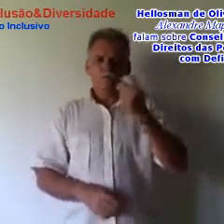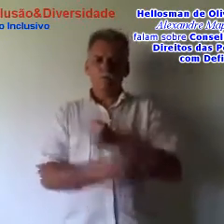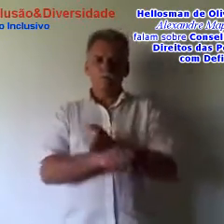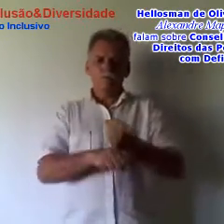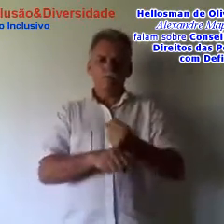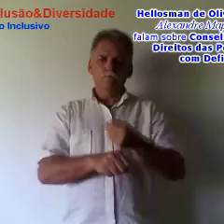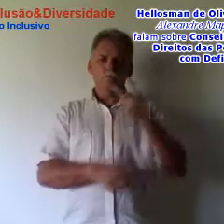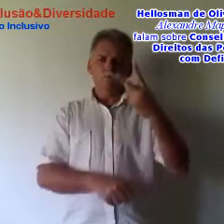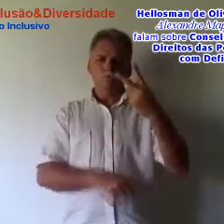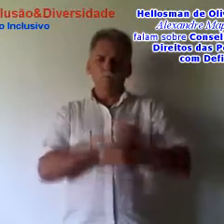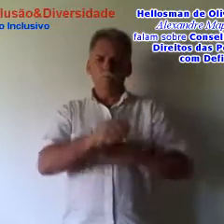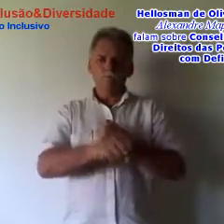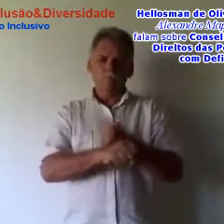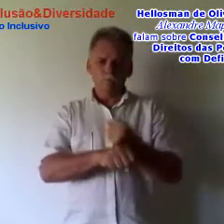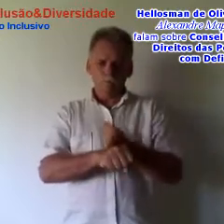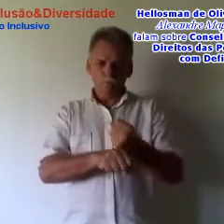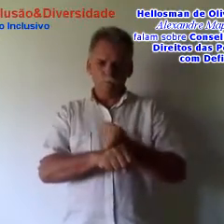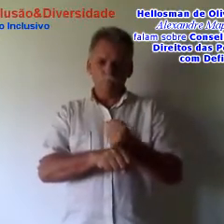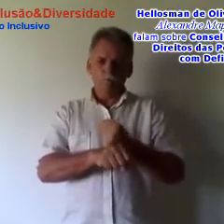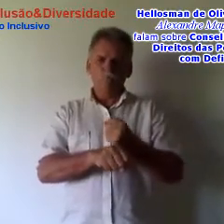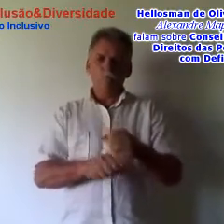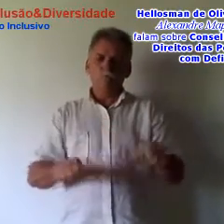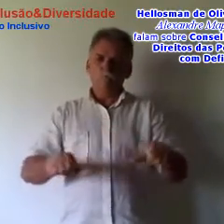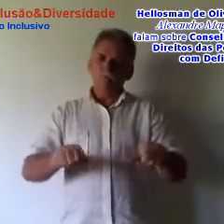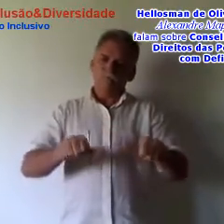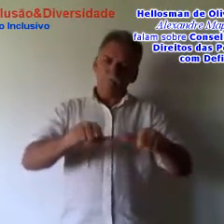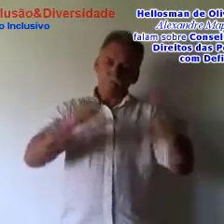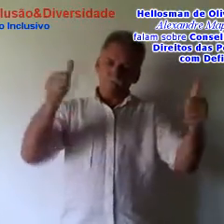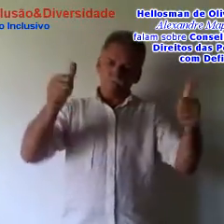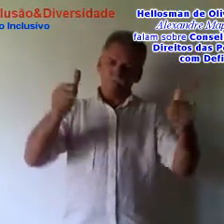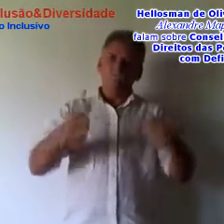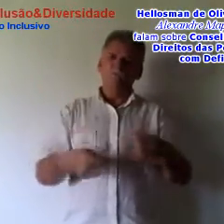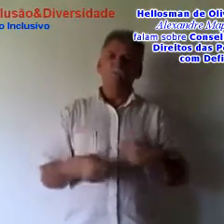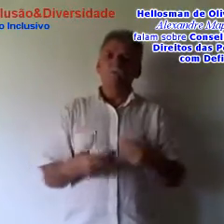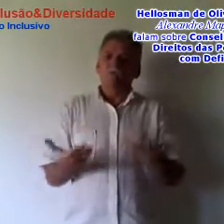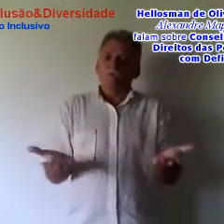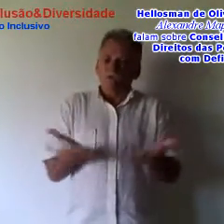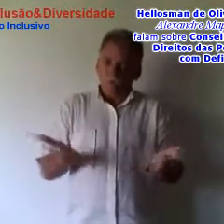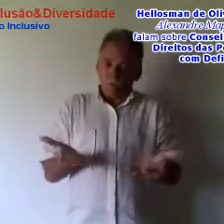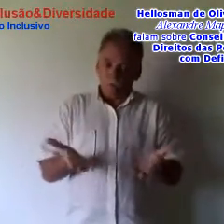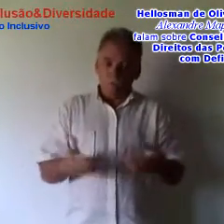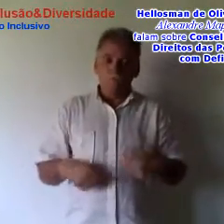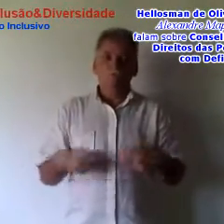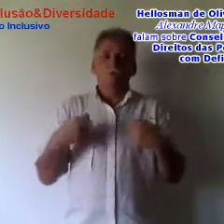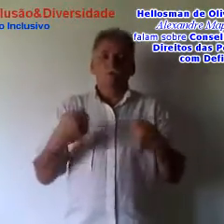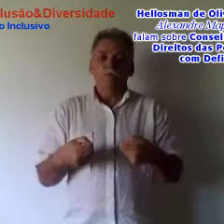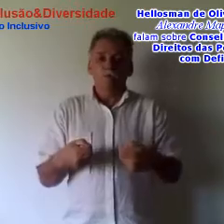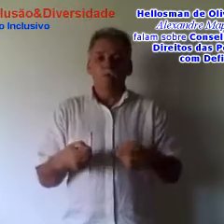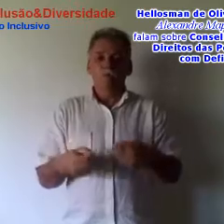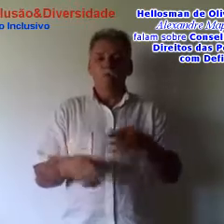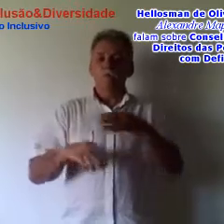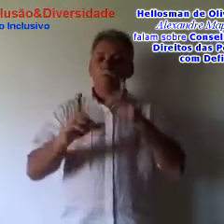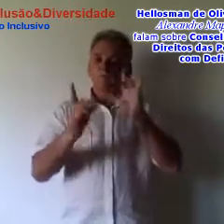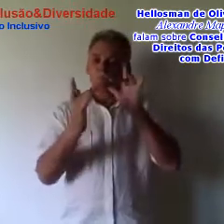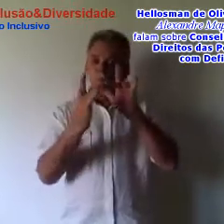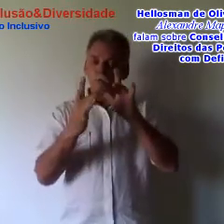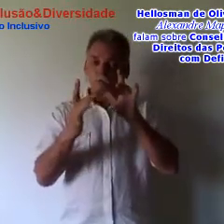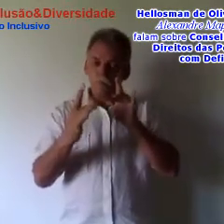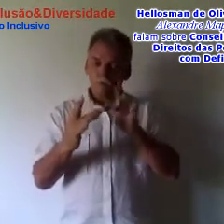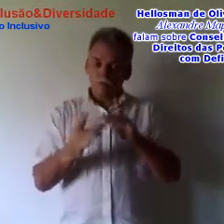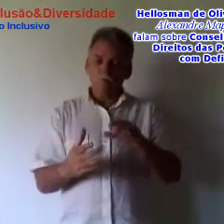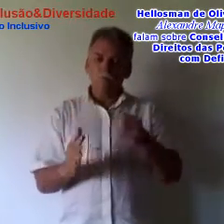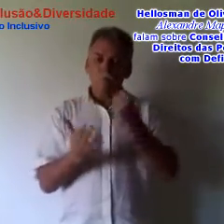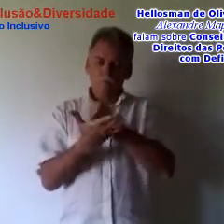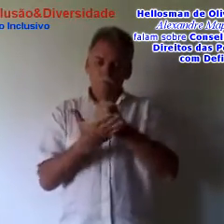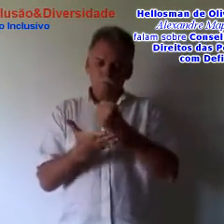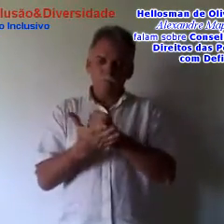em vigência no nosso país, e nada melhor do que a gente procurar hoje contemplar a aprovação